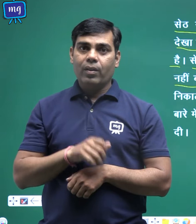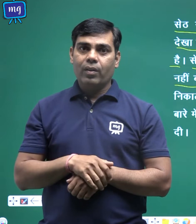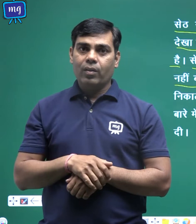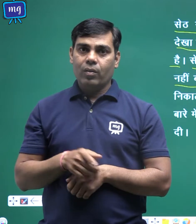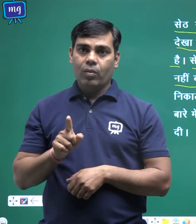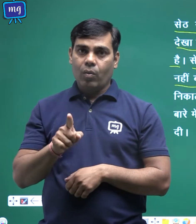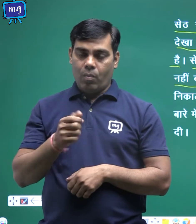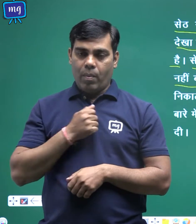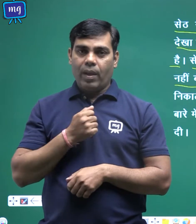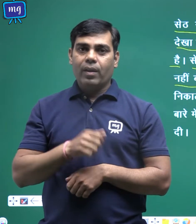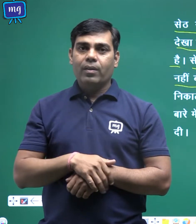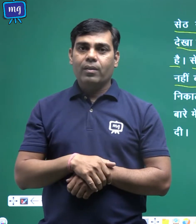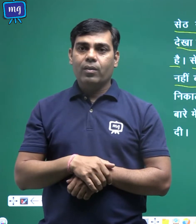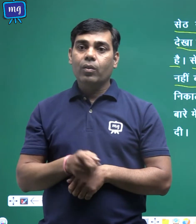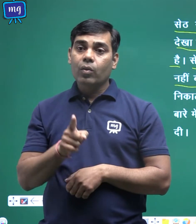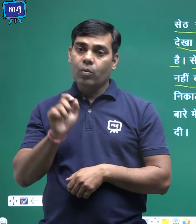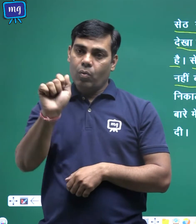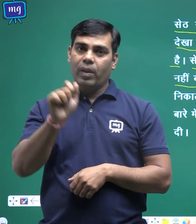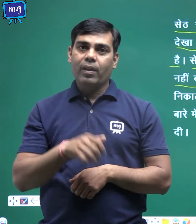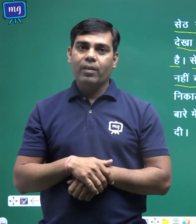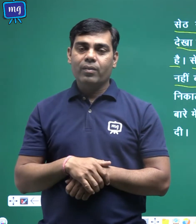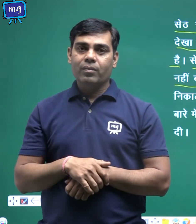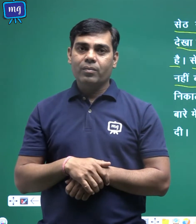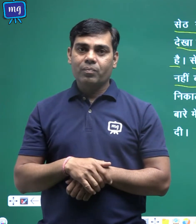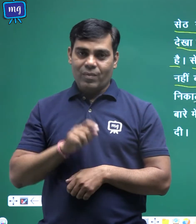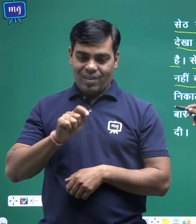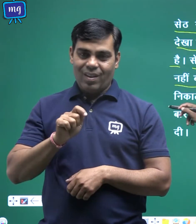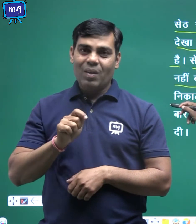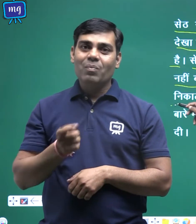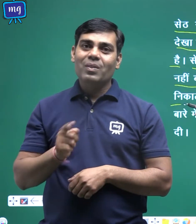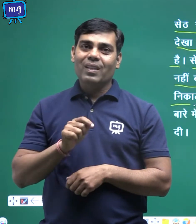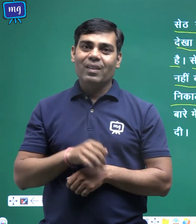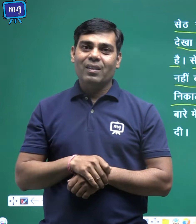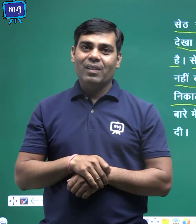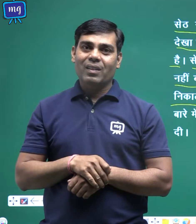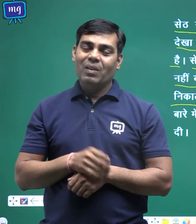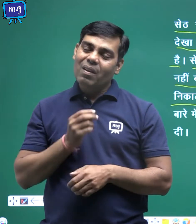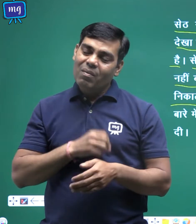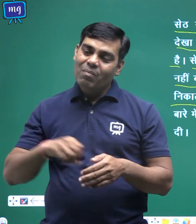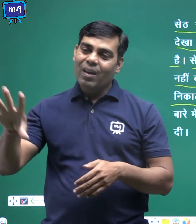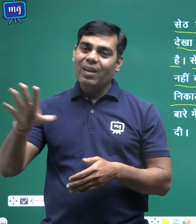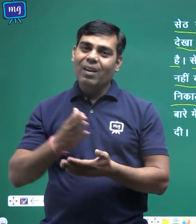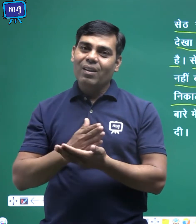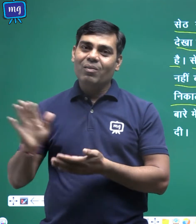तो मैं तुम्हें नौकरी से निकाल दूंगा।